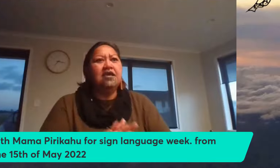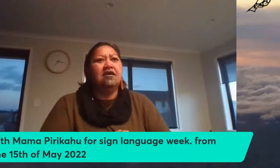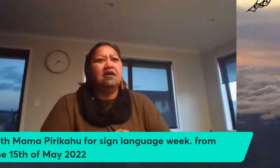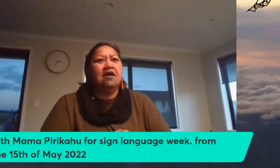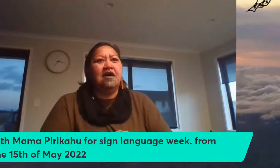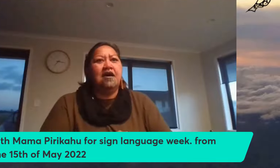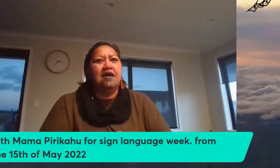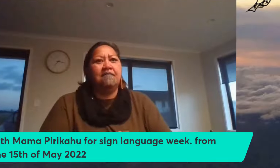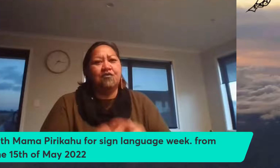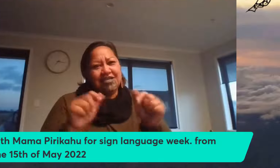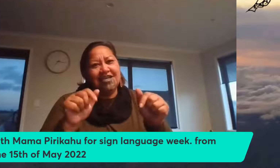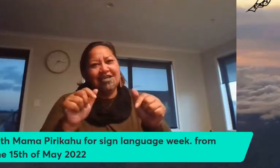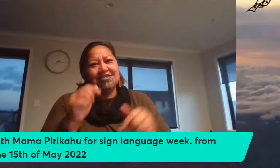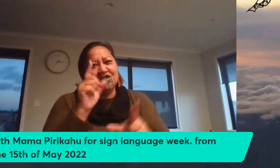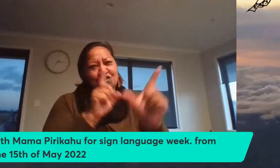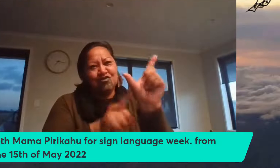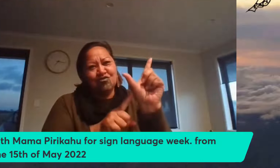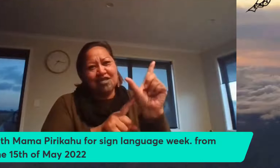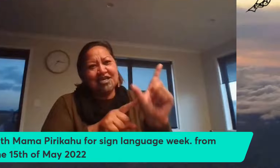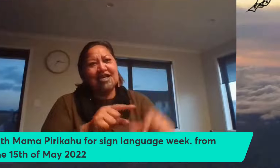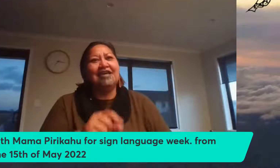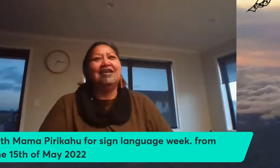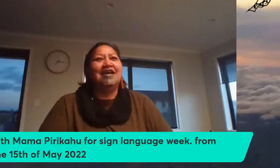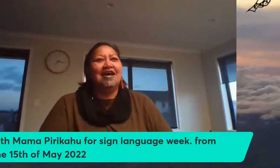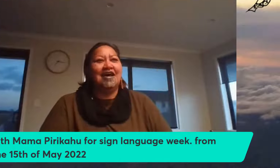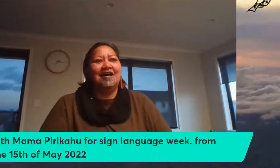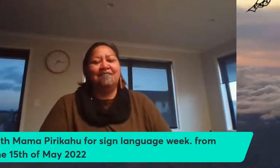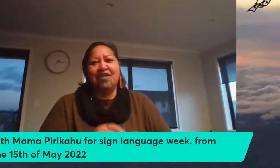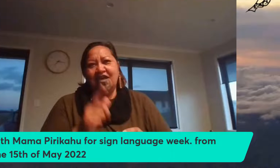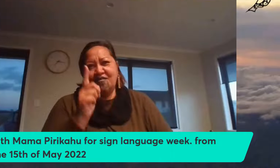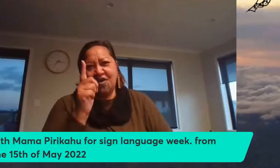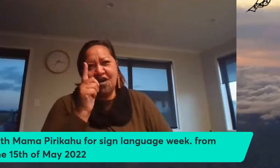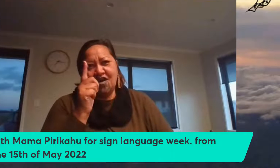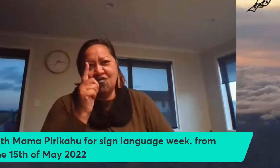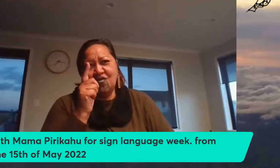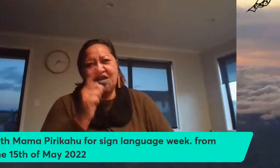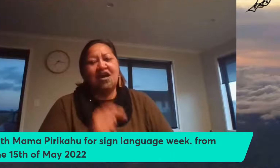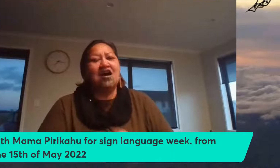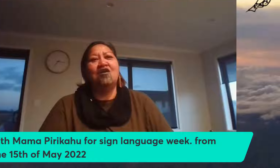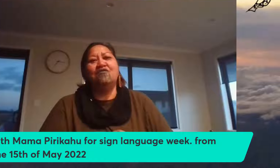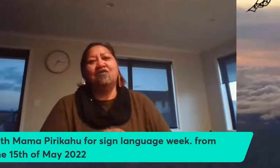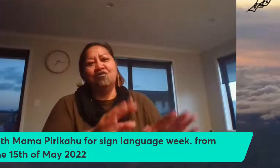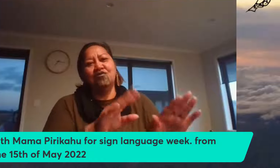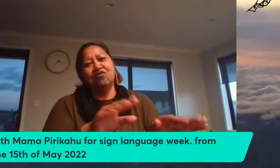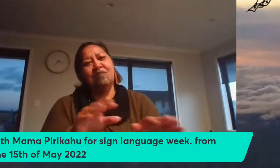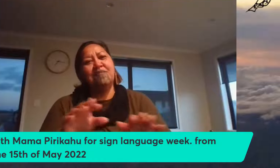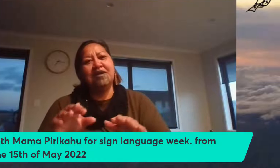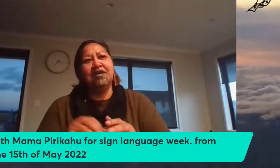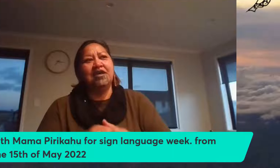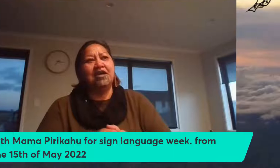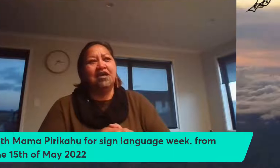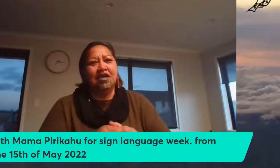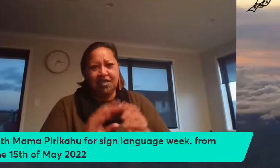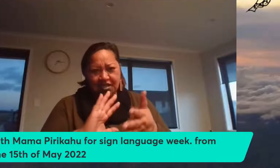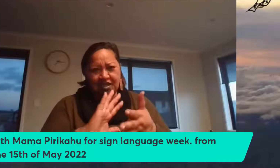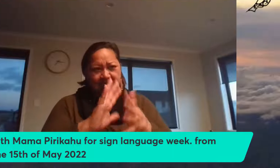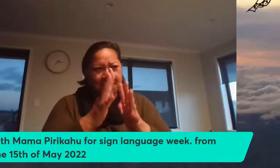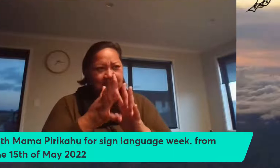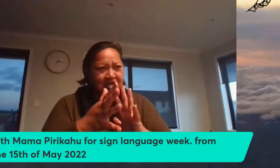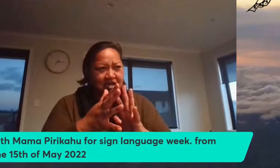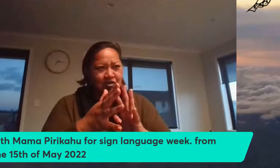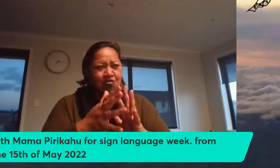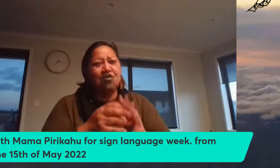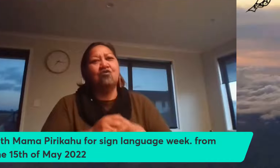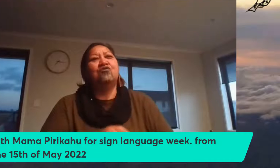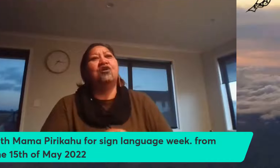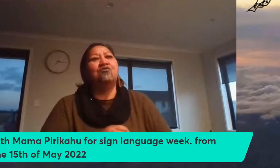me ki. Ko tēnei te tau tuatai e whakako ana hau I oku tamariki ki tēnei